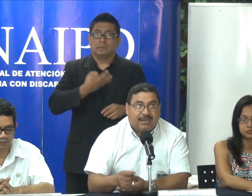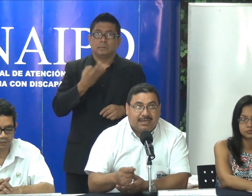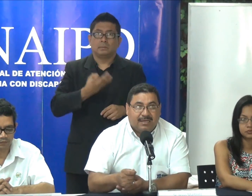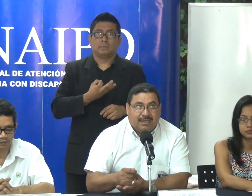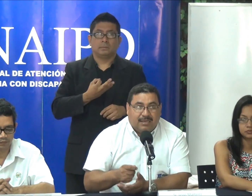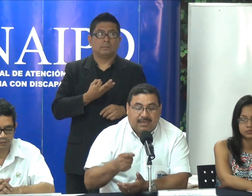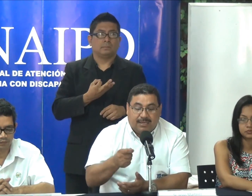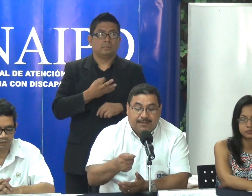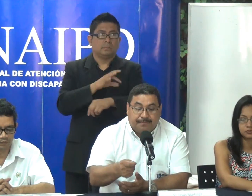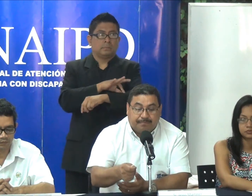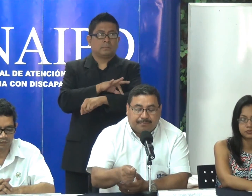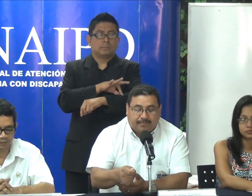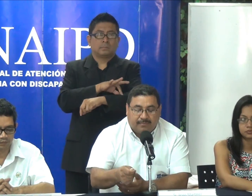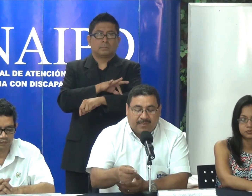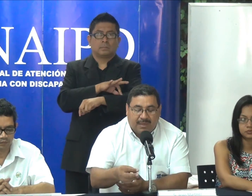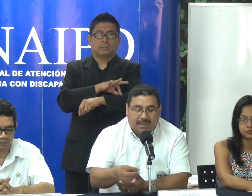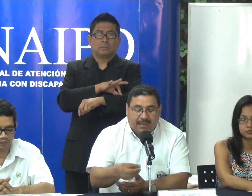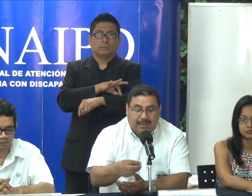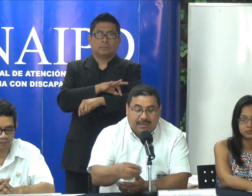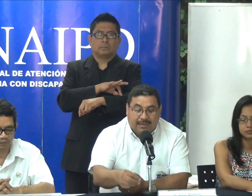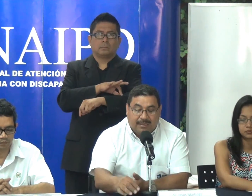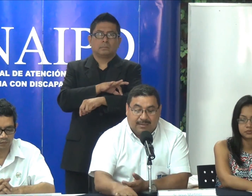tiene que